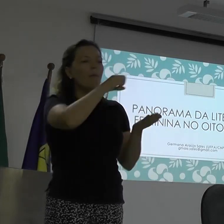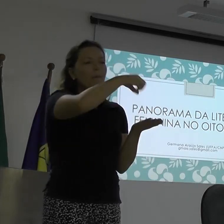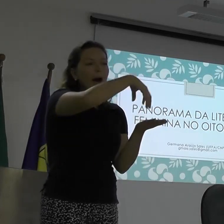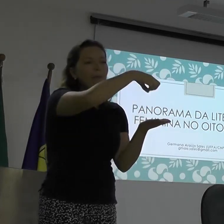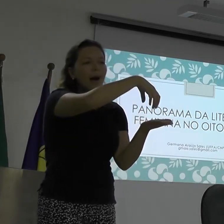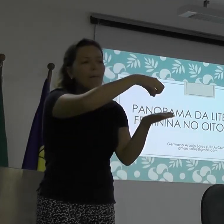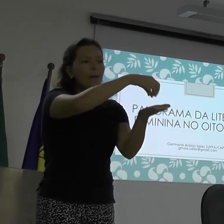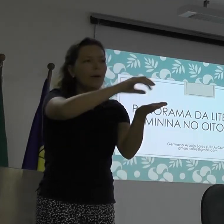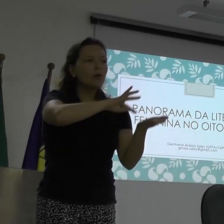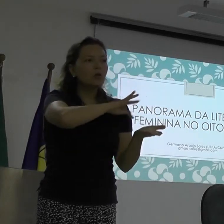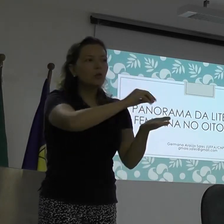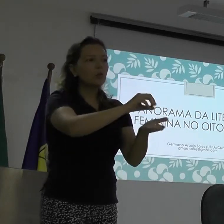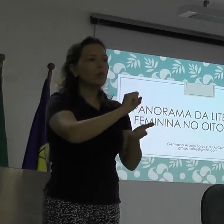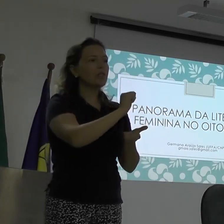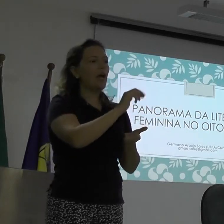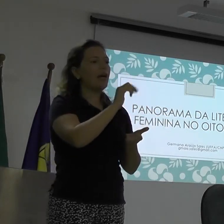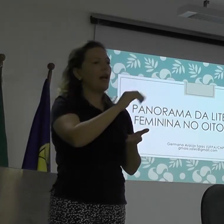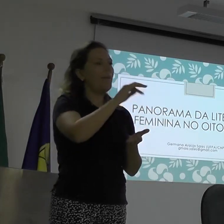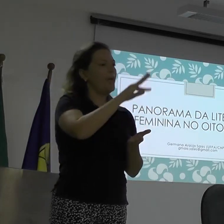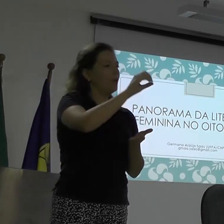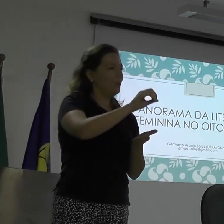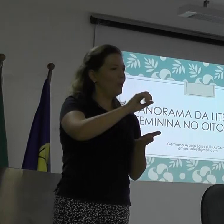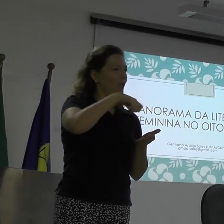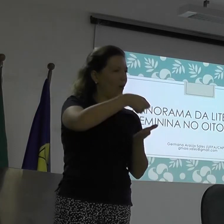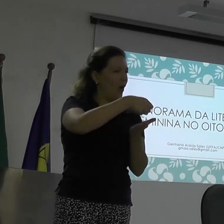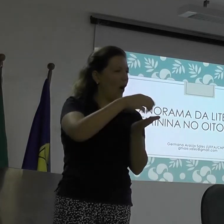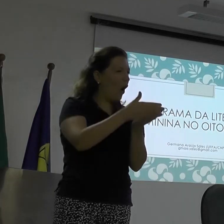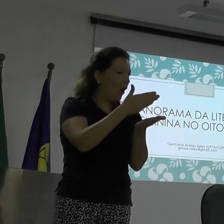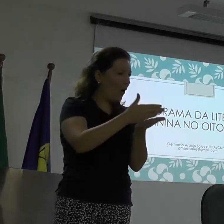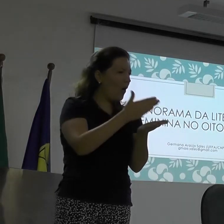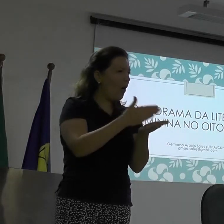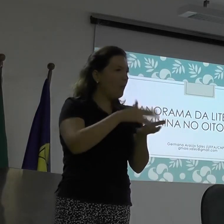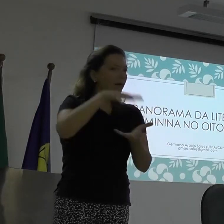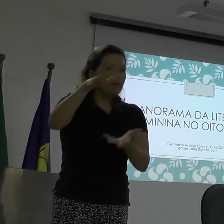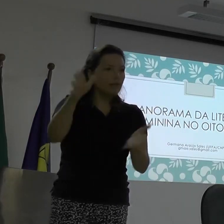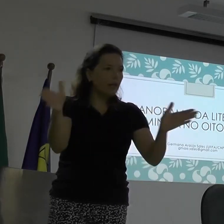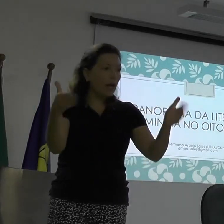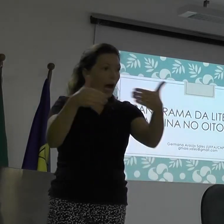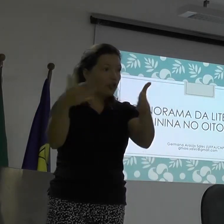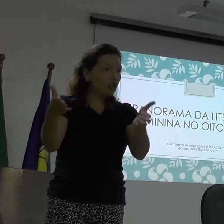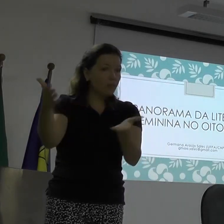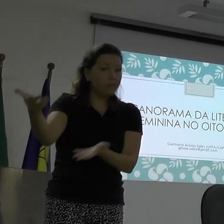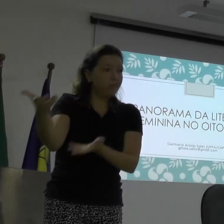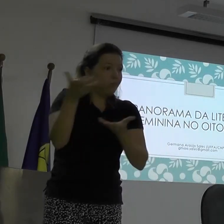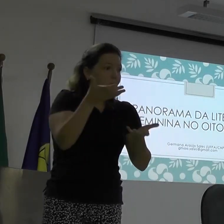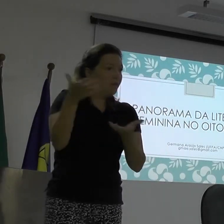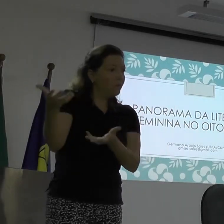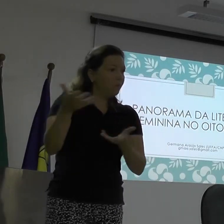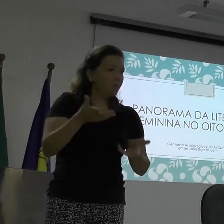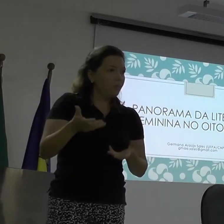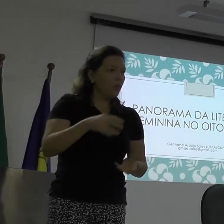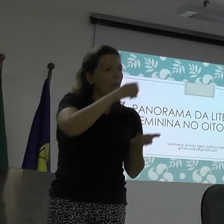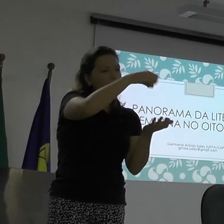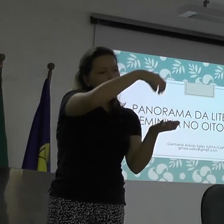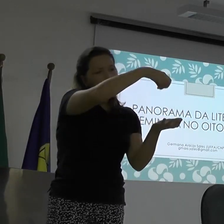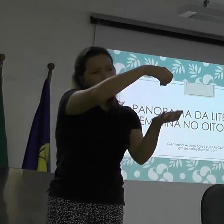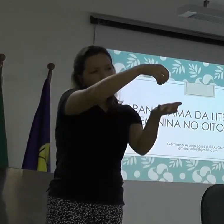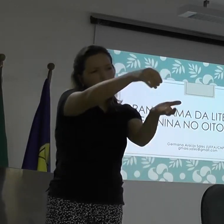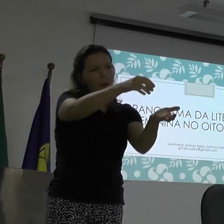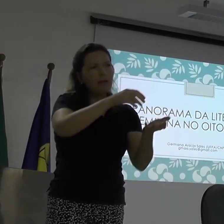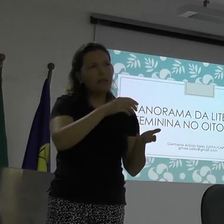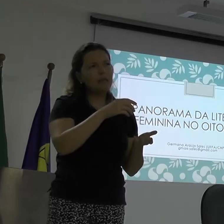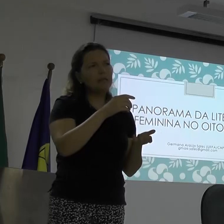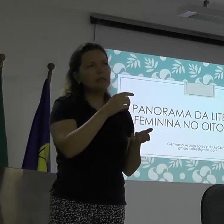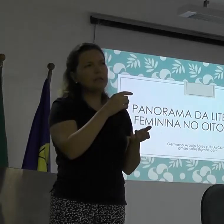todo o Sacramento Blake. Eu levei uma caixa na mudança, eu ainda tenho, né? Eu fotocopiei todos os, né? São 7 ou